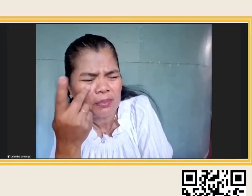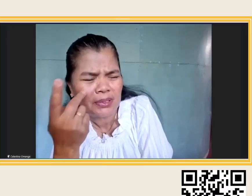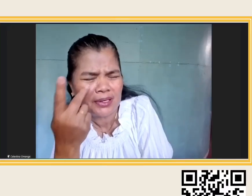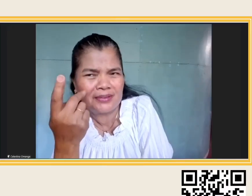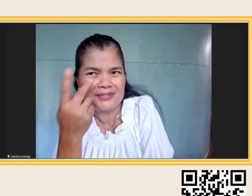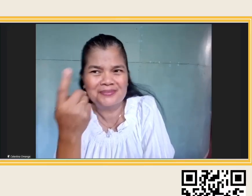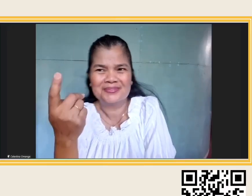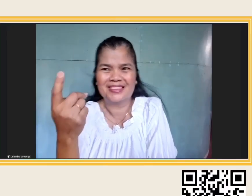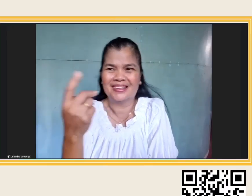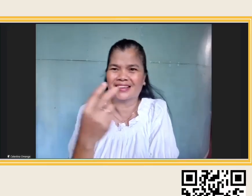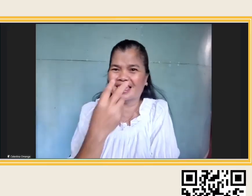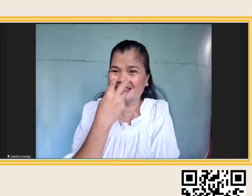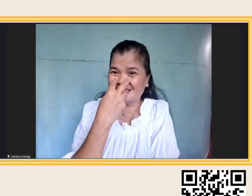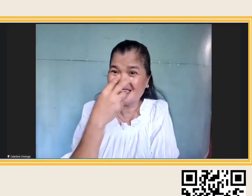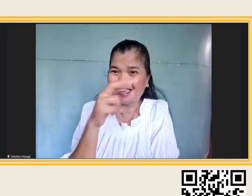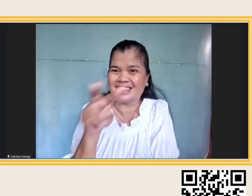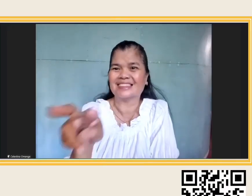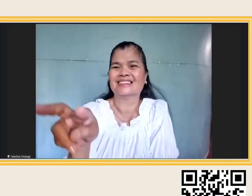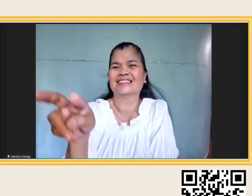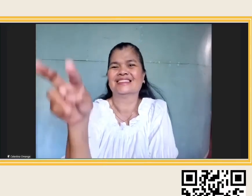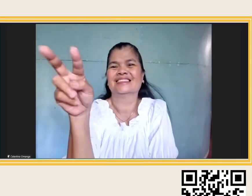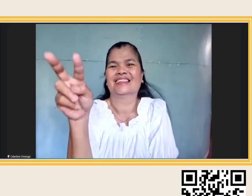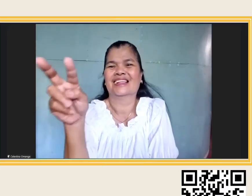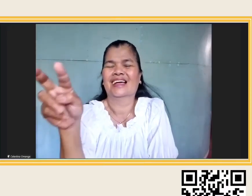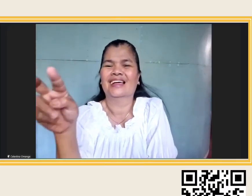see your paper. Okay, see.